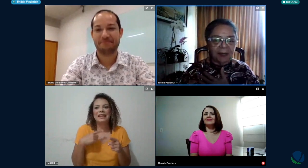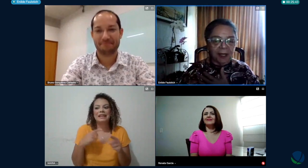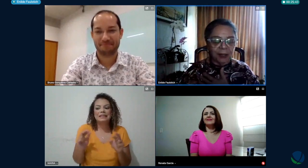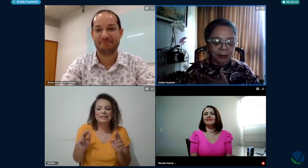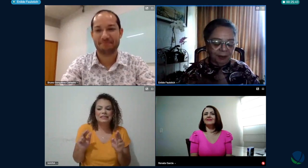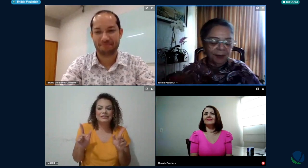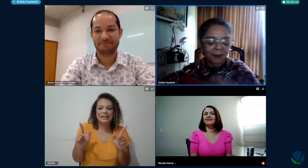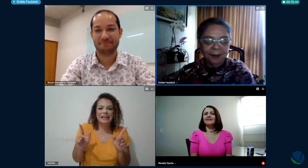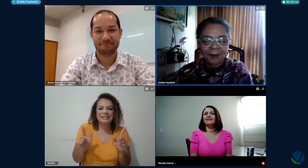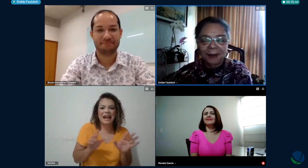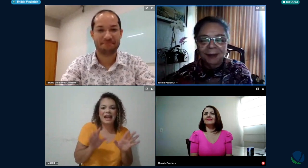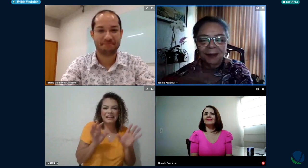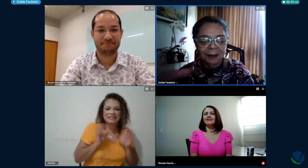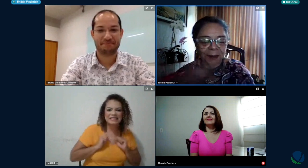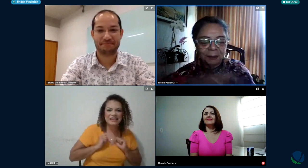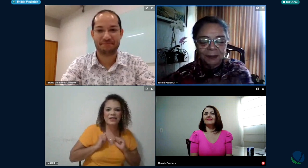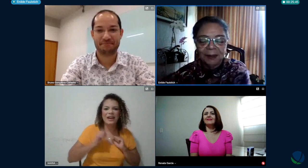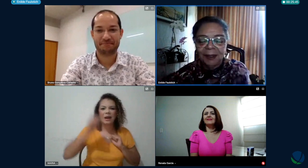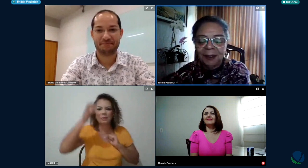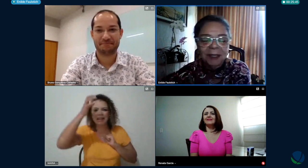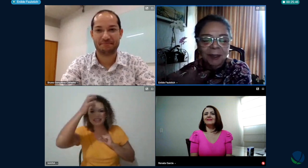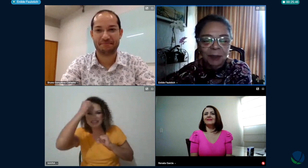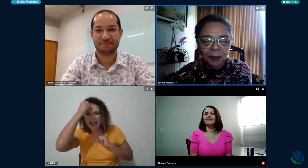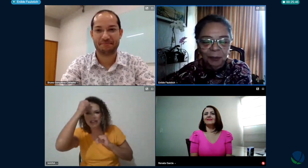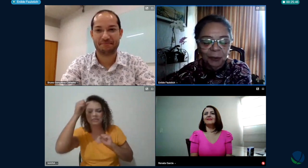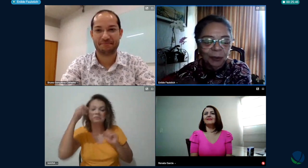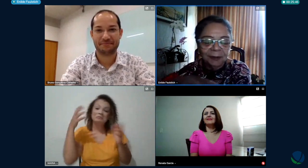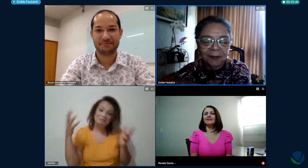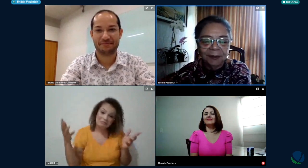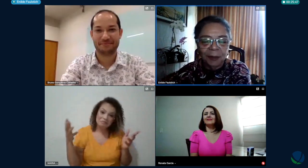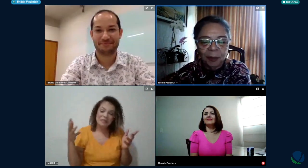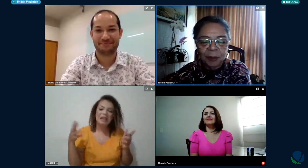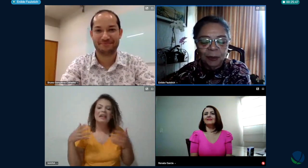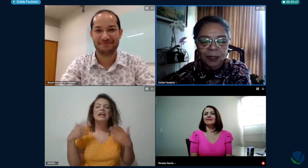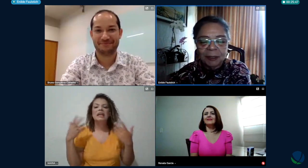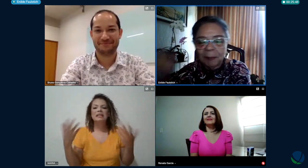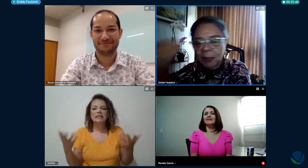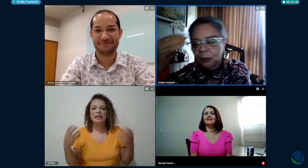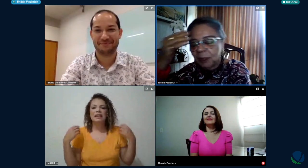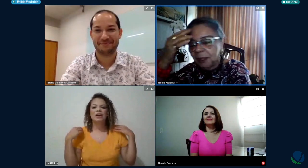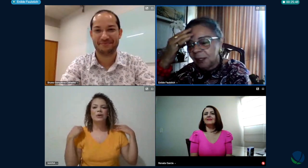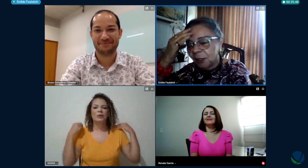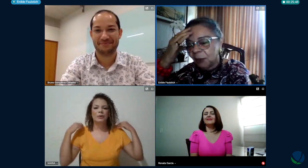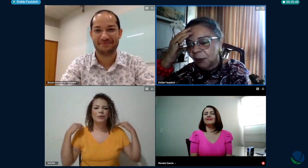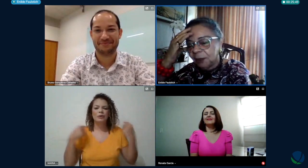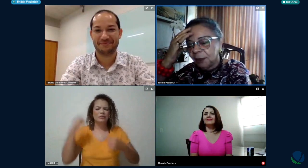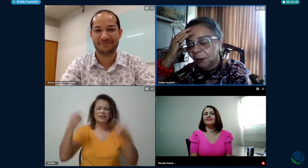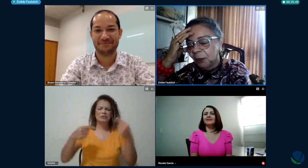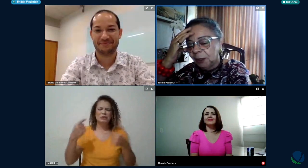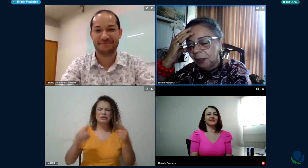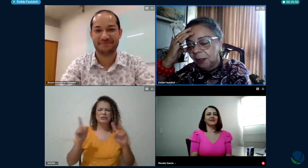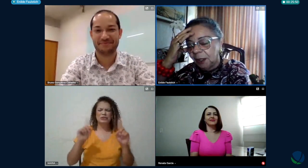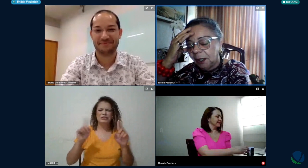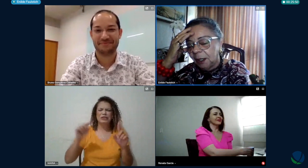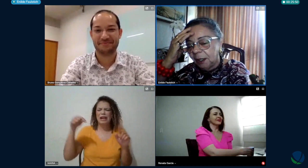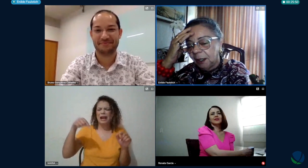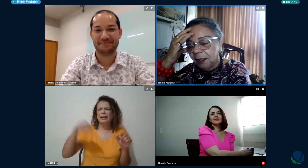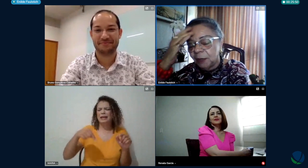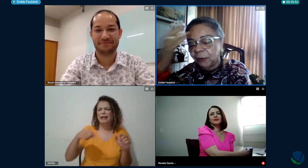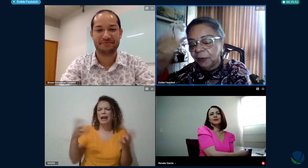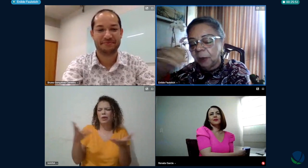e aprendizagem, né? Então, mas isso eu não vou discutir essa particularidade agora. O